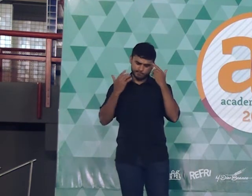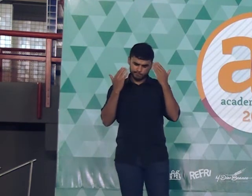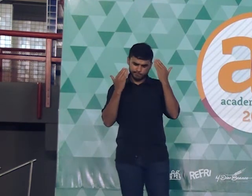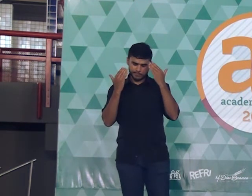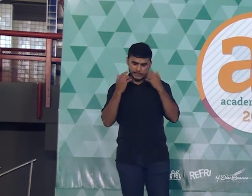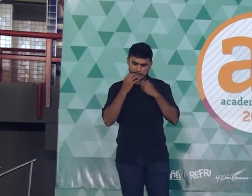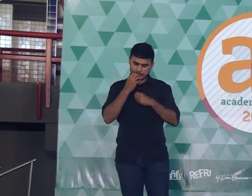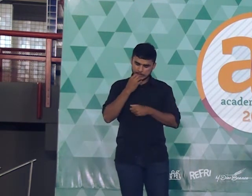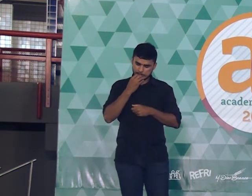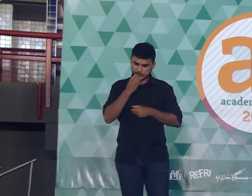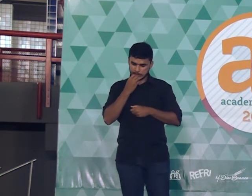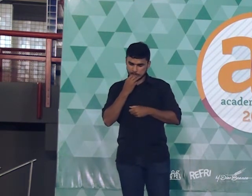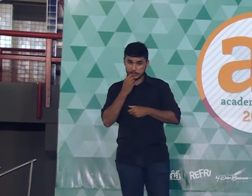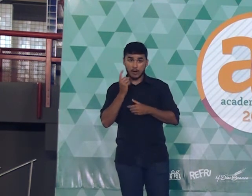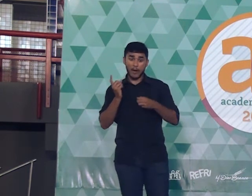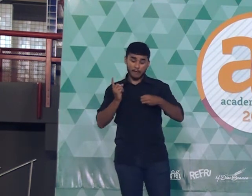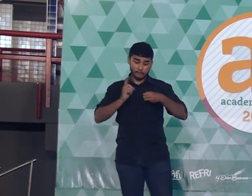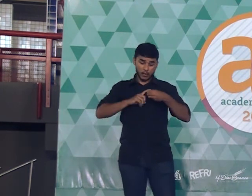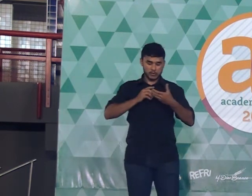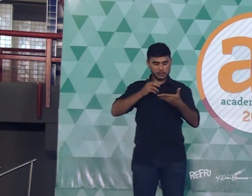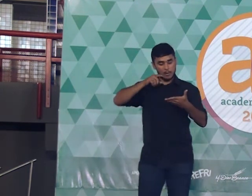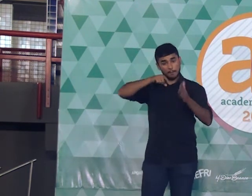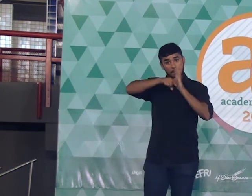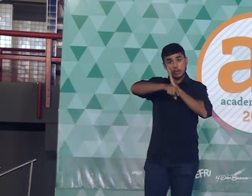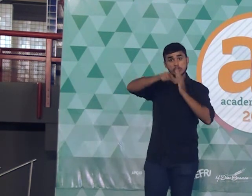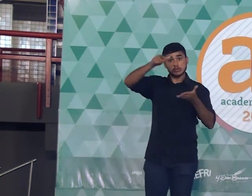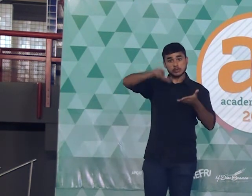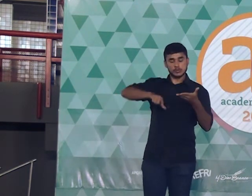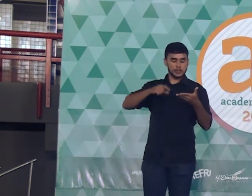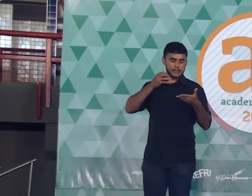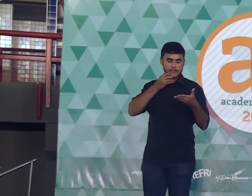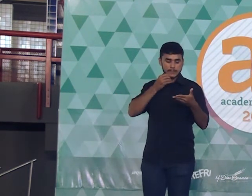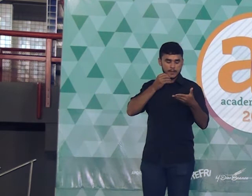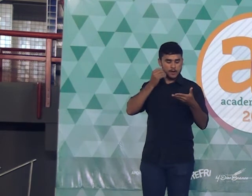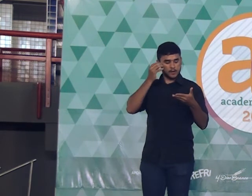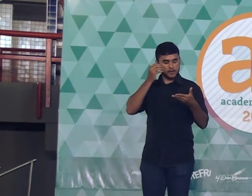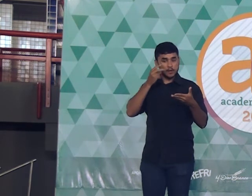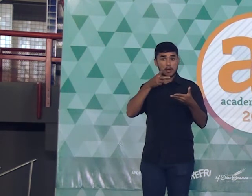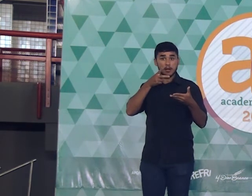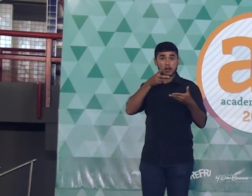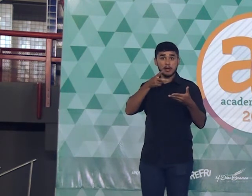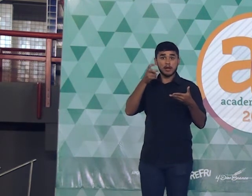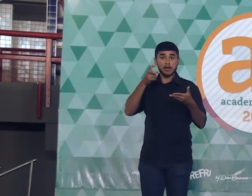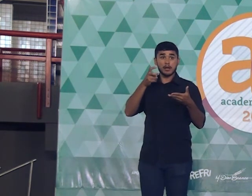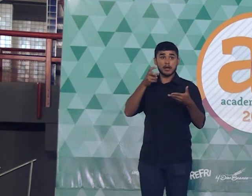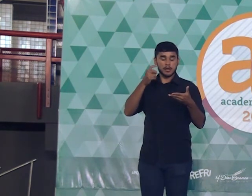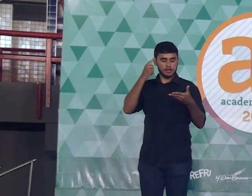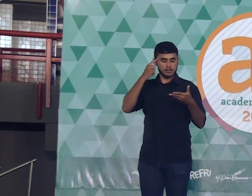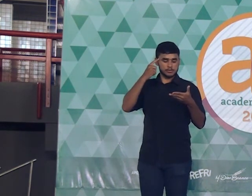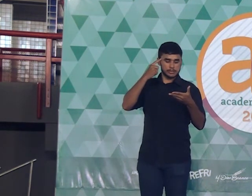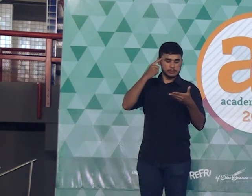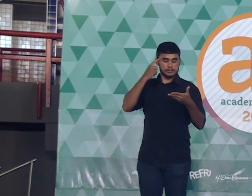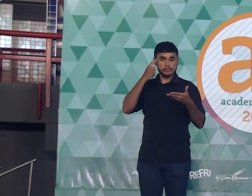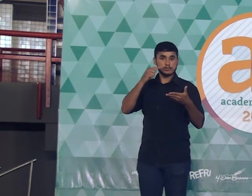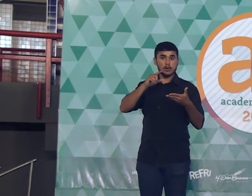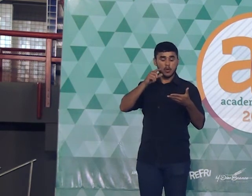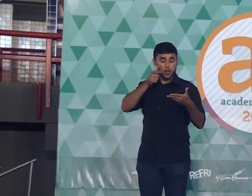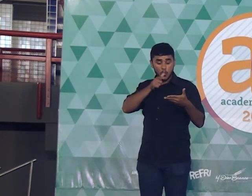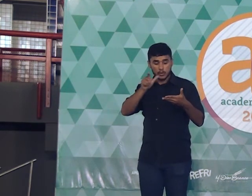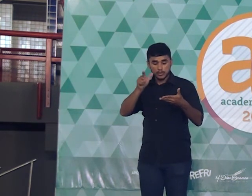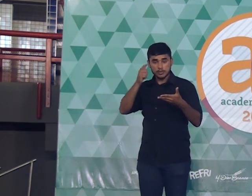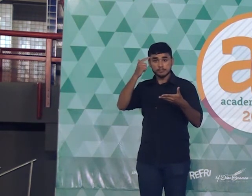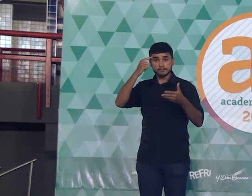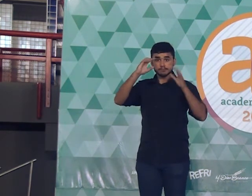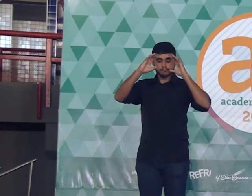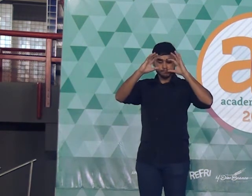que você fez e volta para a mesma questão, quem vai te chamar a atenção agora é o elemento distrator. Porque o teu